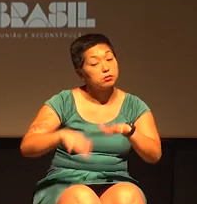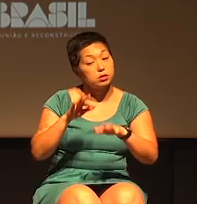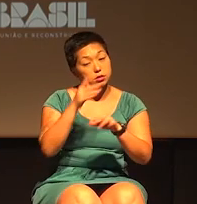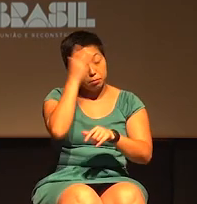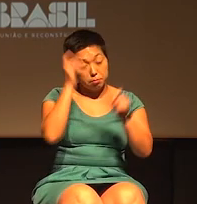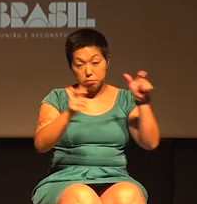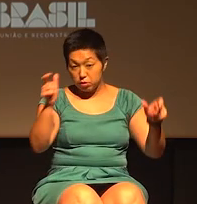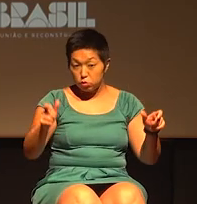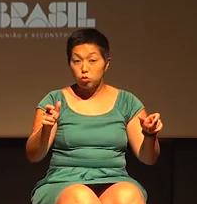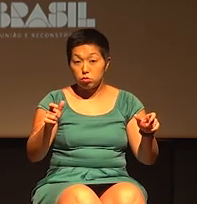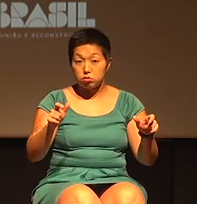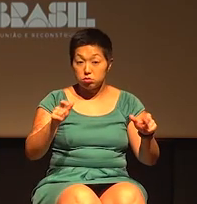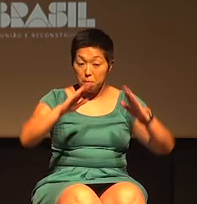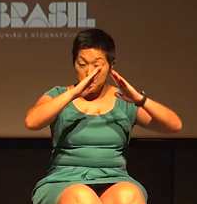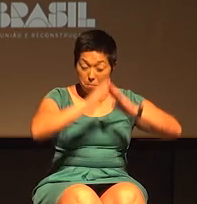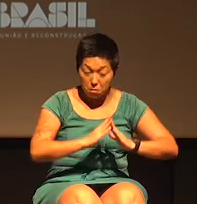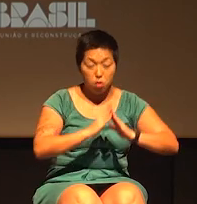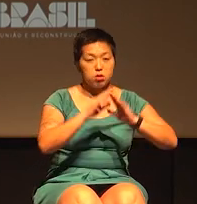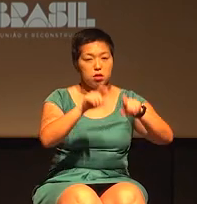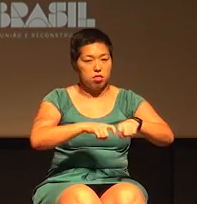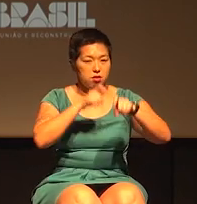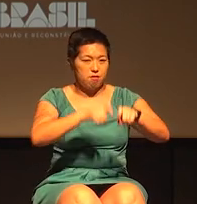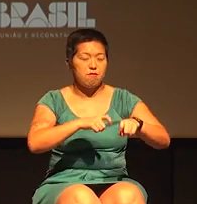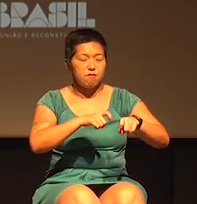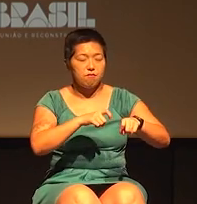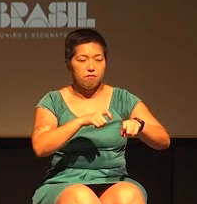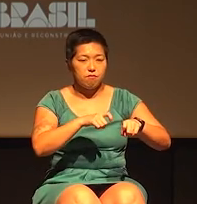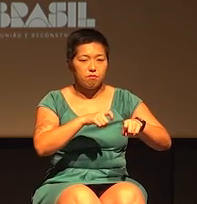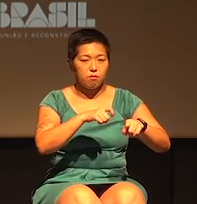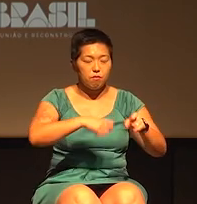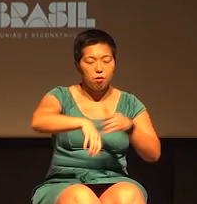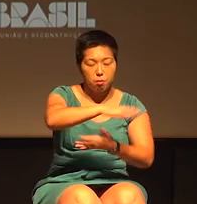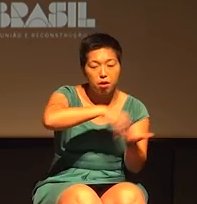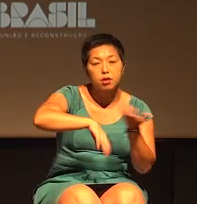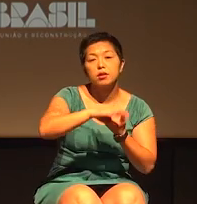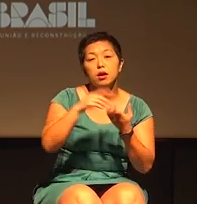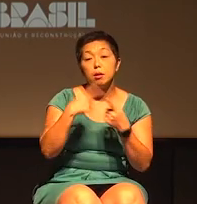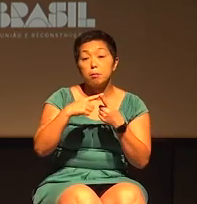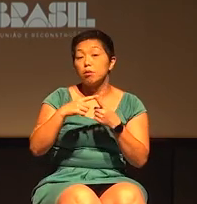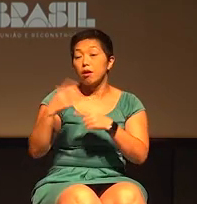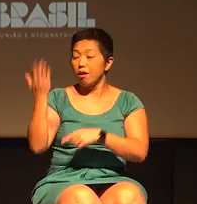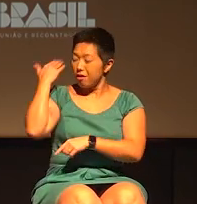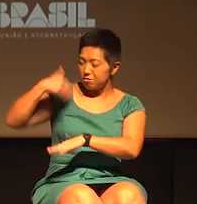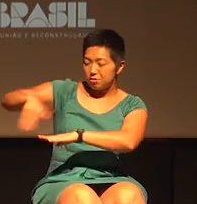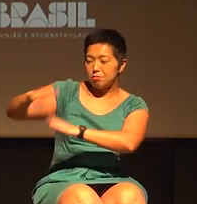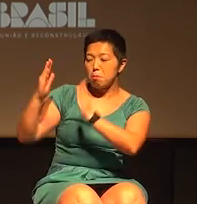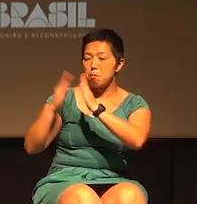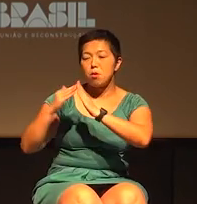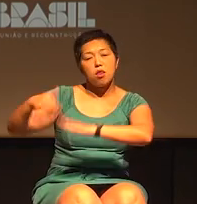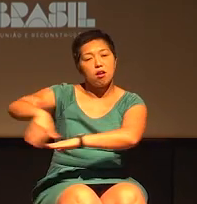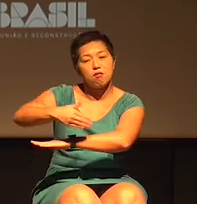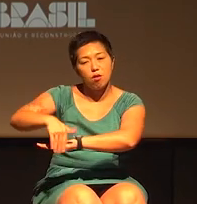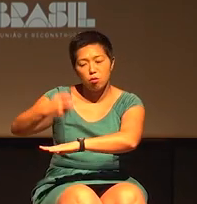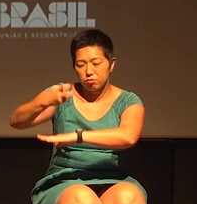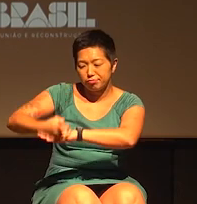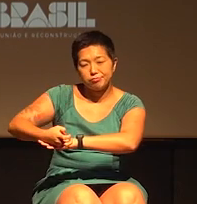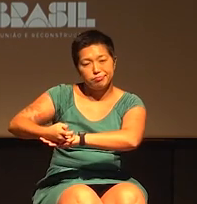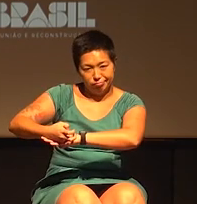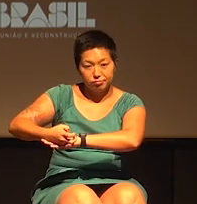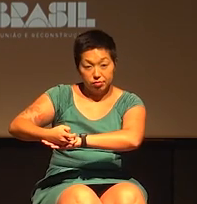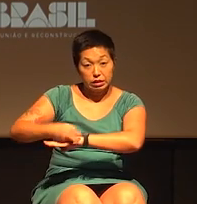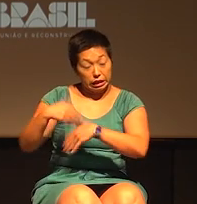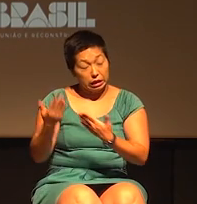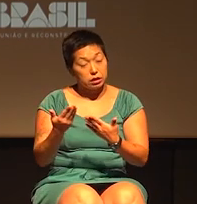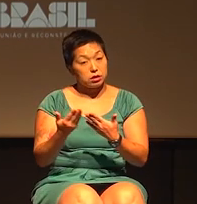pessoas hoje que são assentadas da reforma agrária vieram da rua que não tinham o que comer então pessoas que dessas que a gente entrega marmita